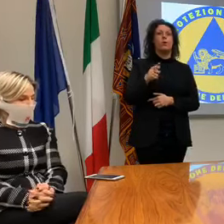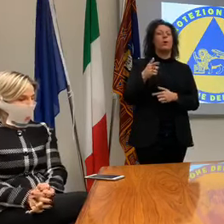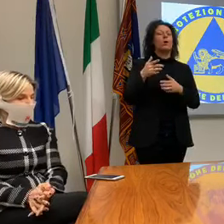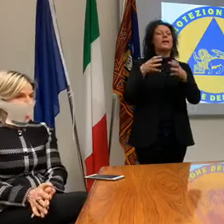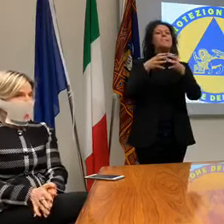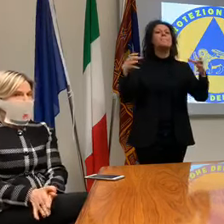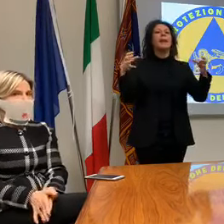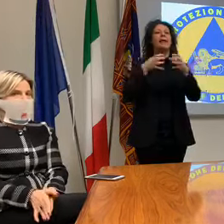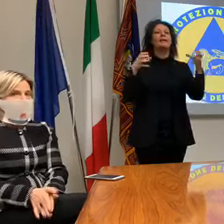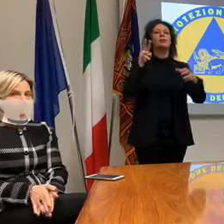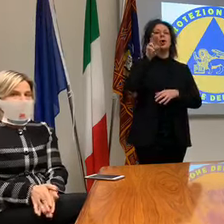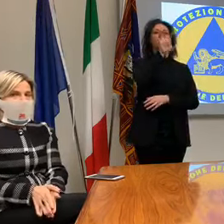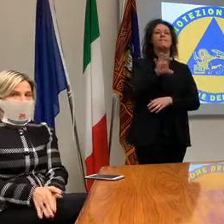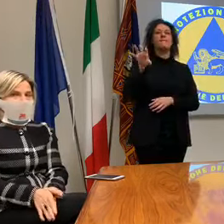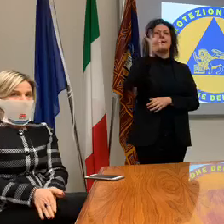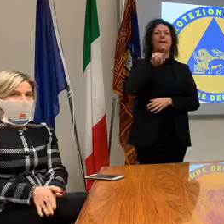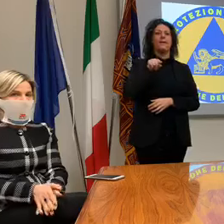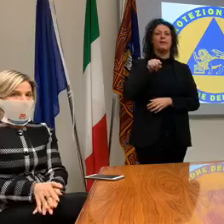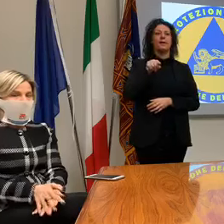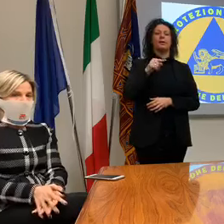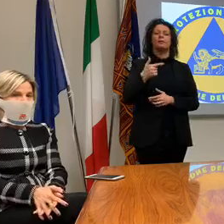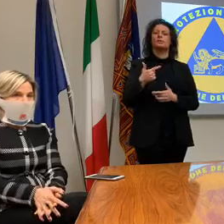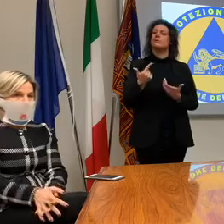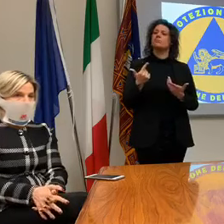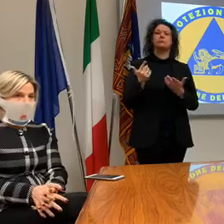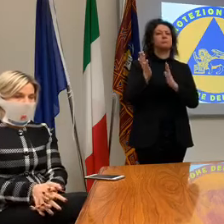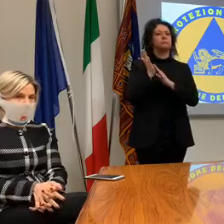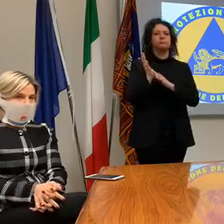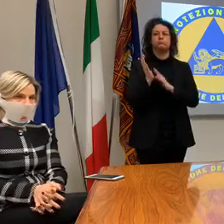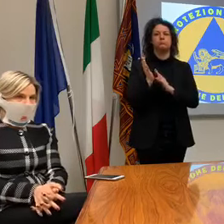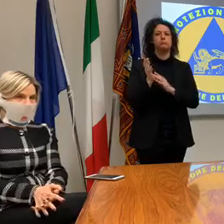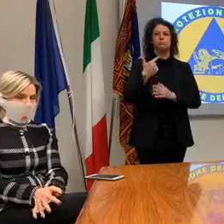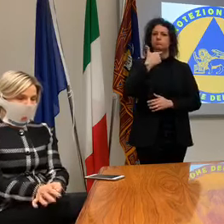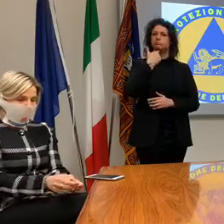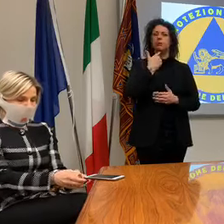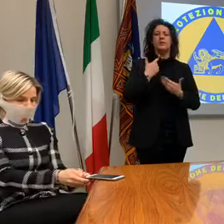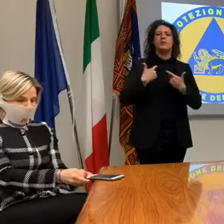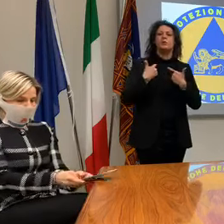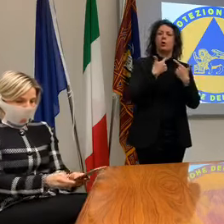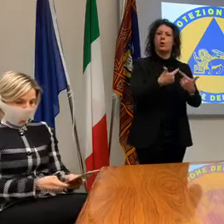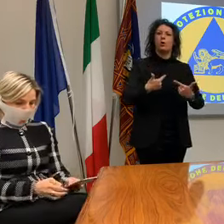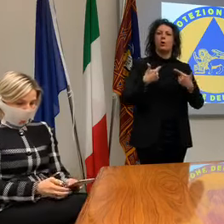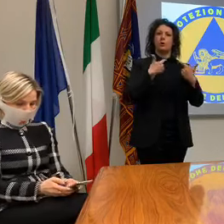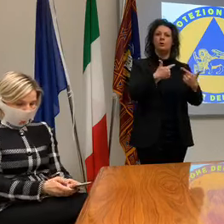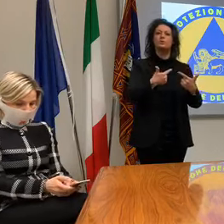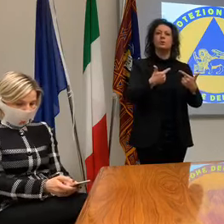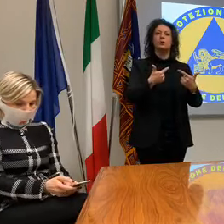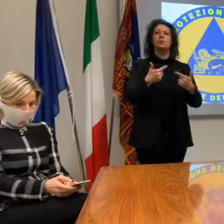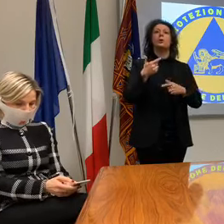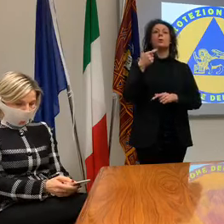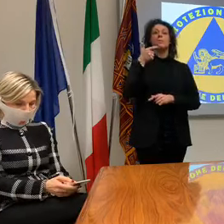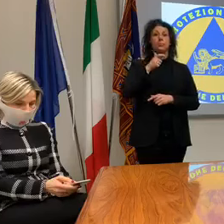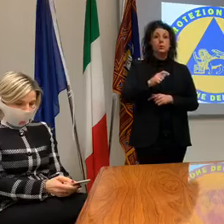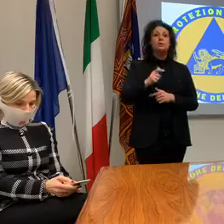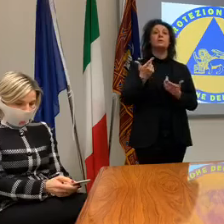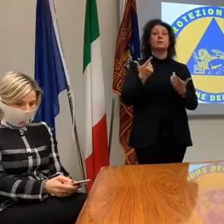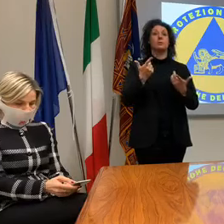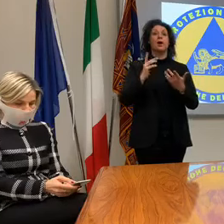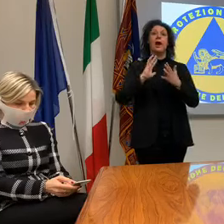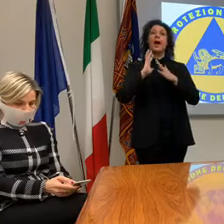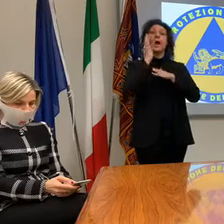veneta ed è un grande elemento di emulazione, nel senso che gli altri imprenditori sanno che ci sono già